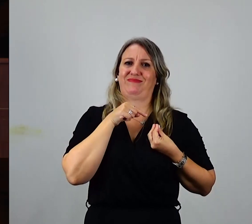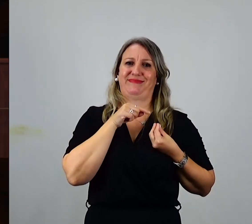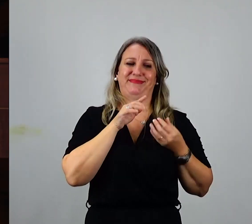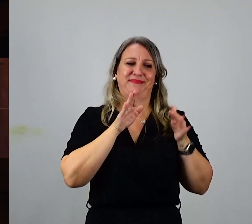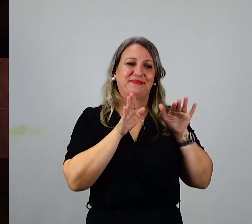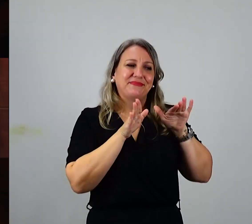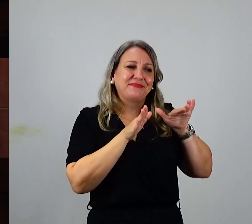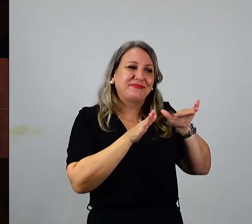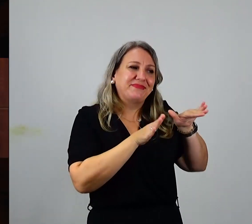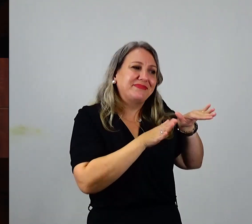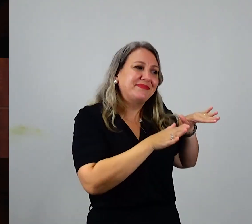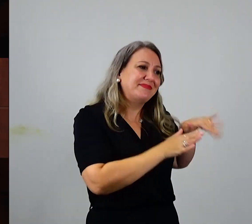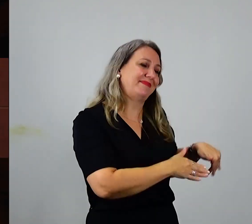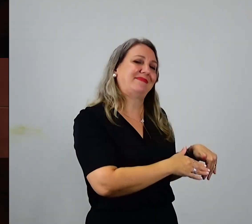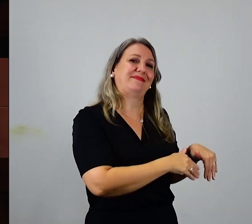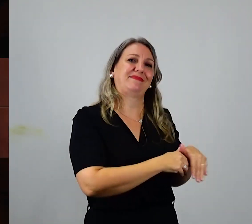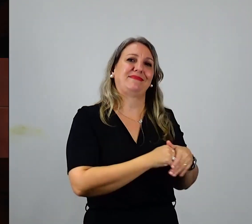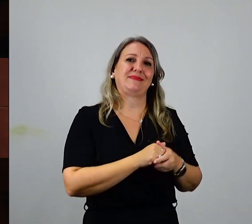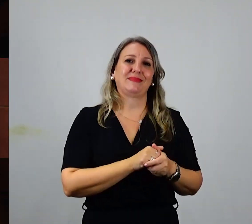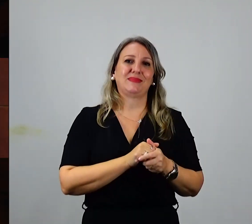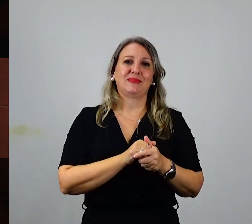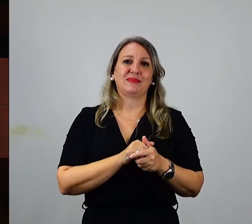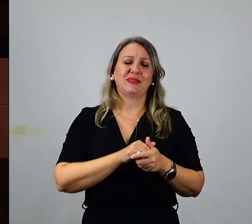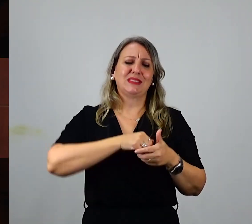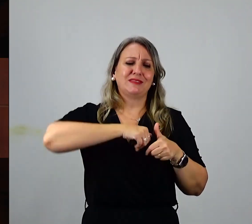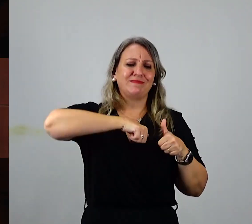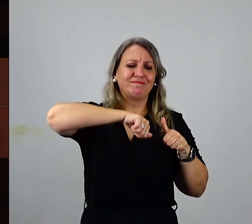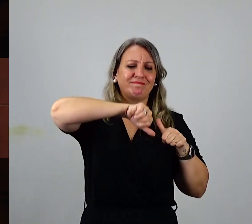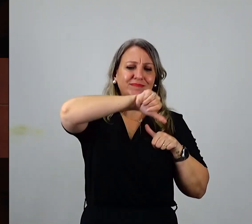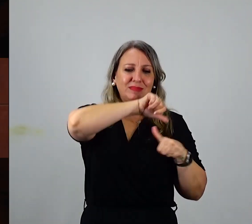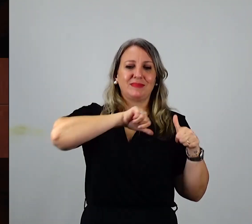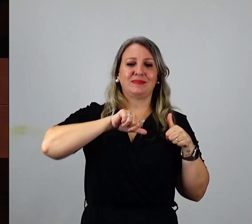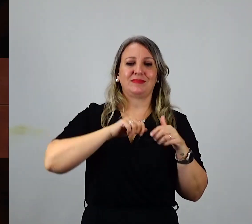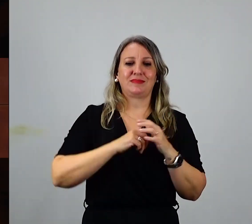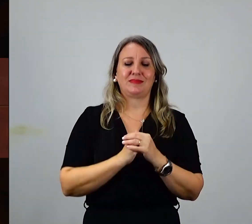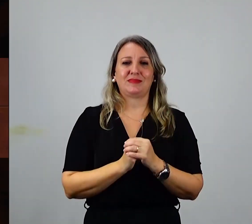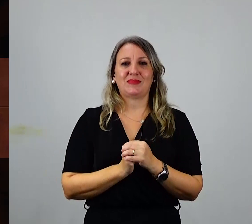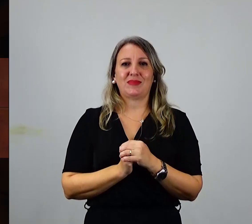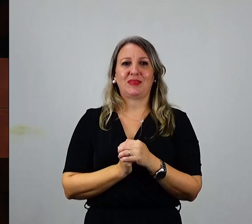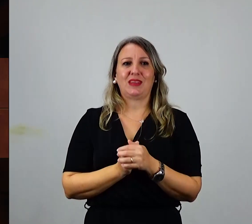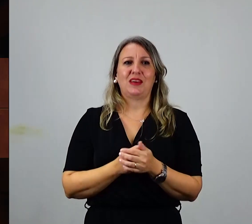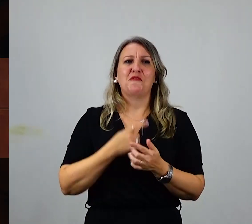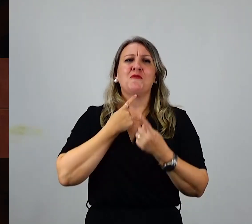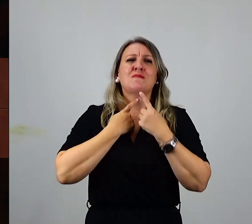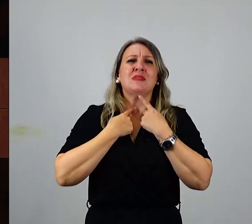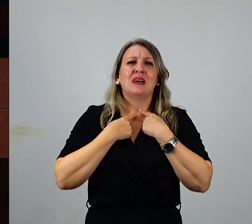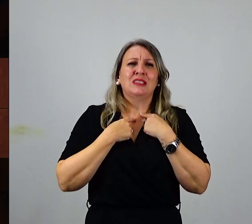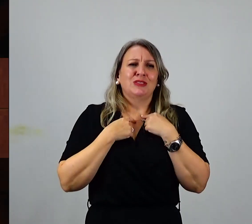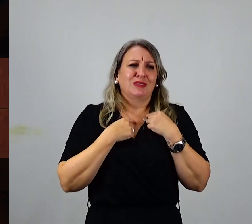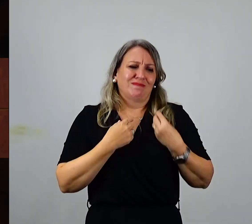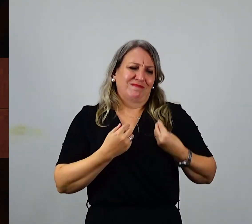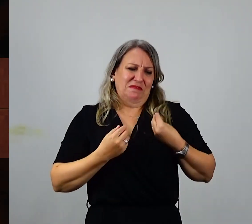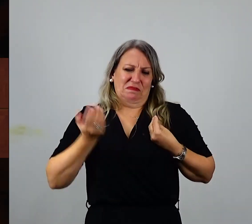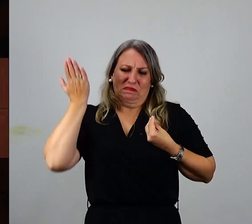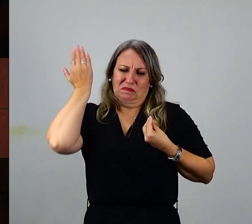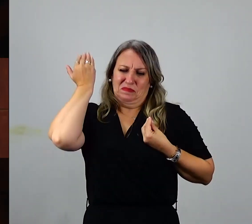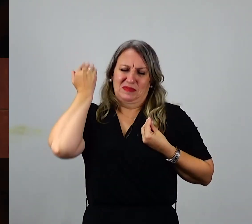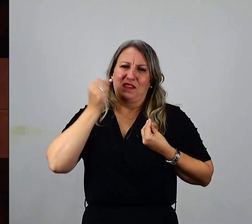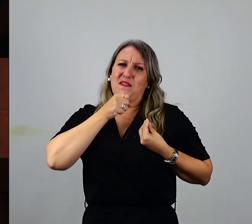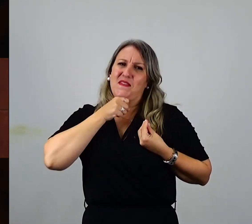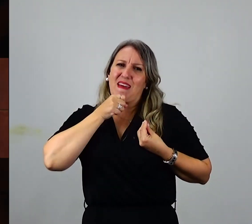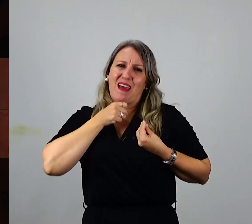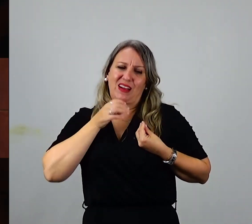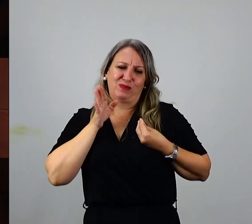aqui vão acabar incomodando você tanto que você vai querer se livrar disso. E isso